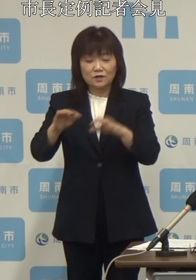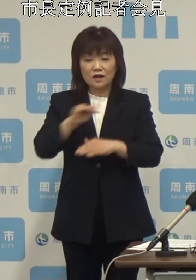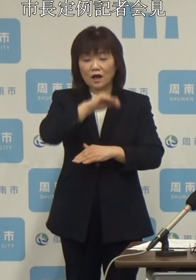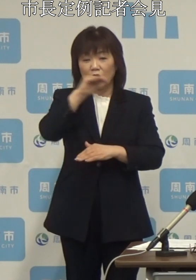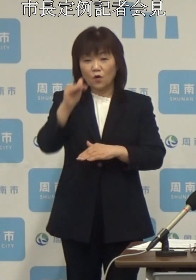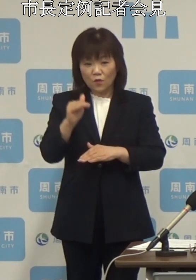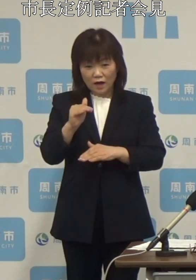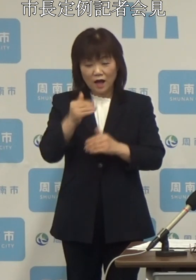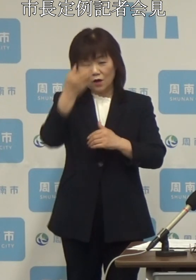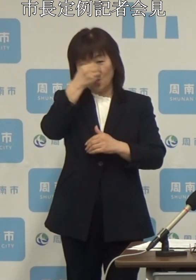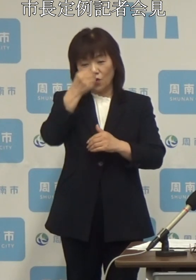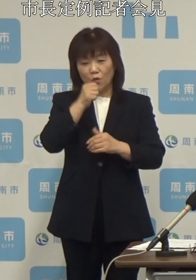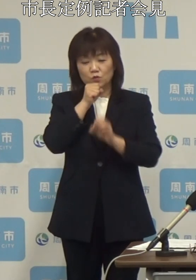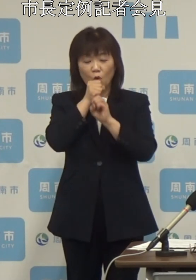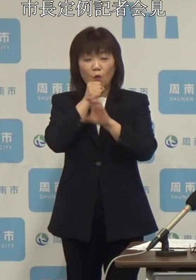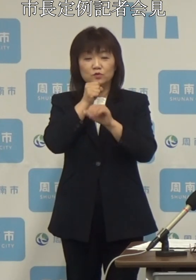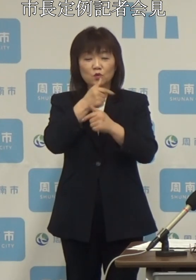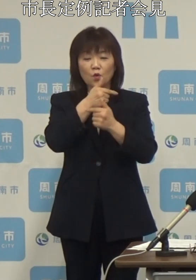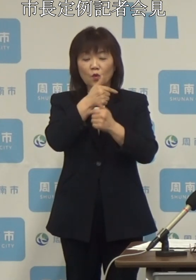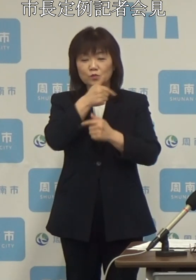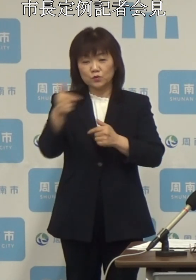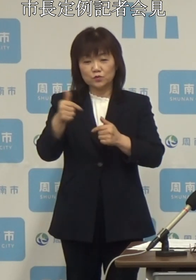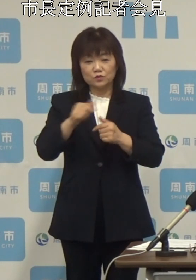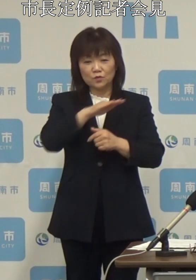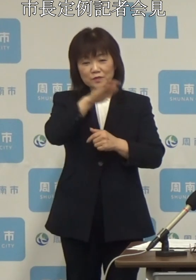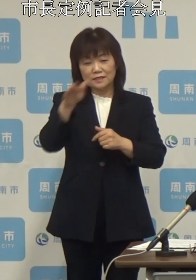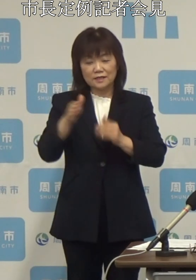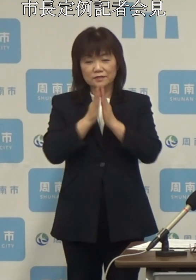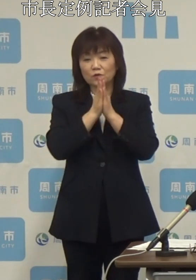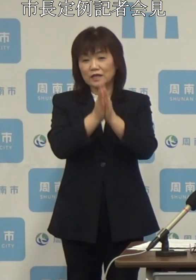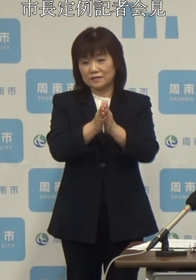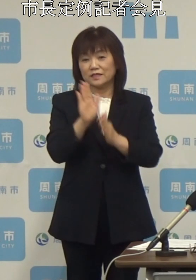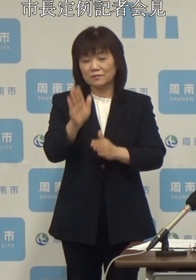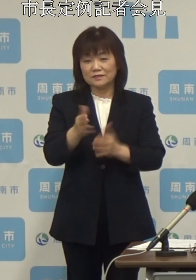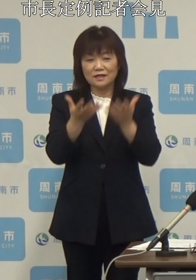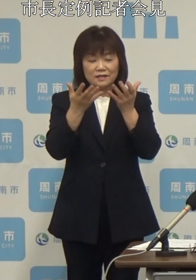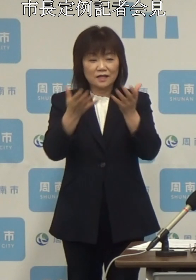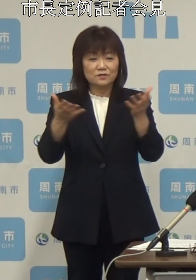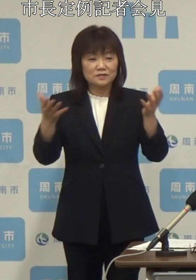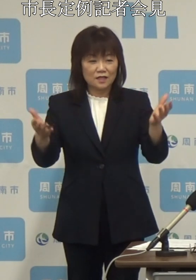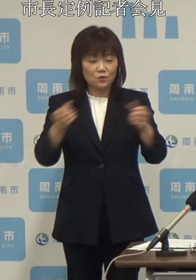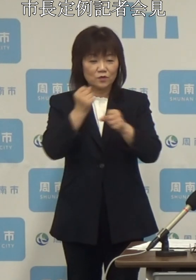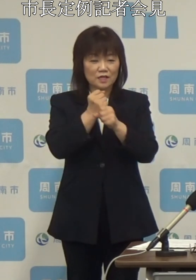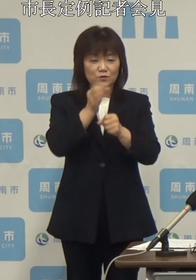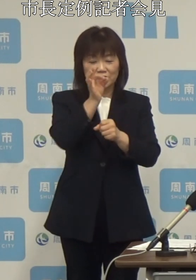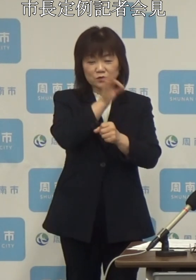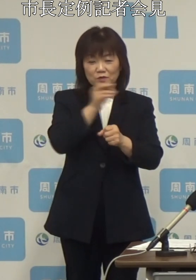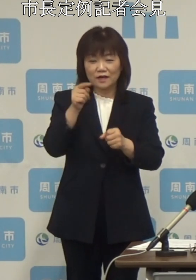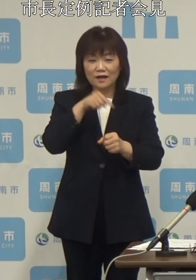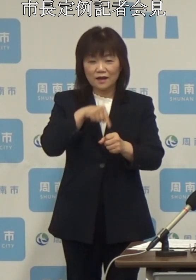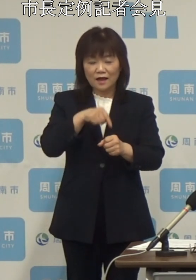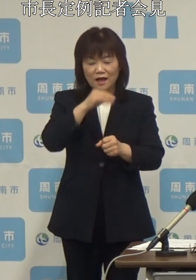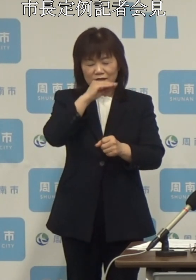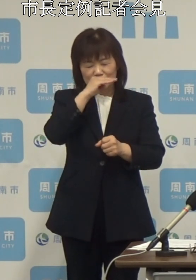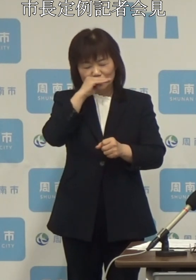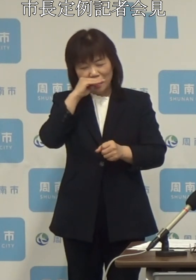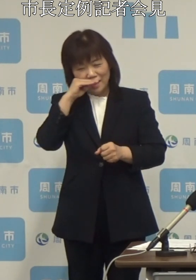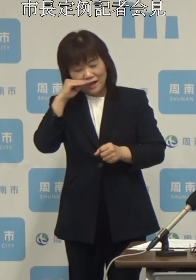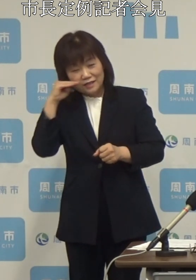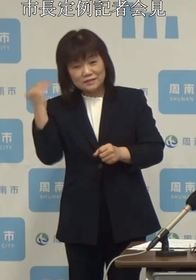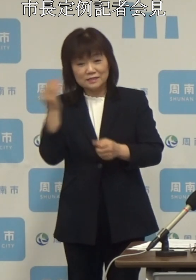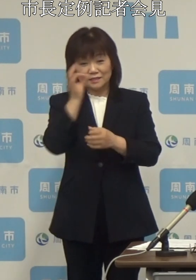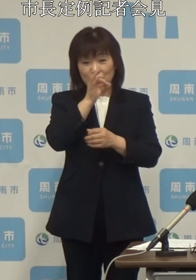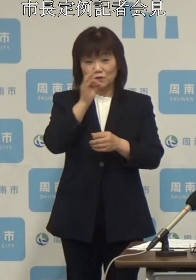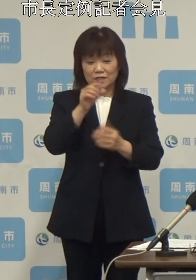校放送部の皆さんにお願いしております。多くの作品の中から感性豊かな素晴らしい